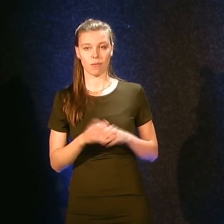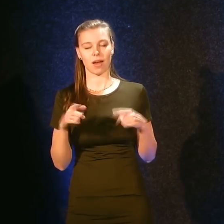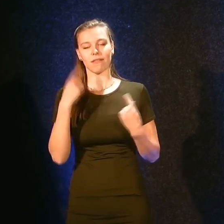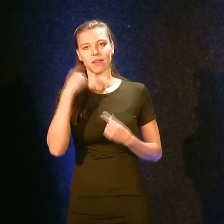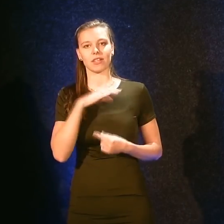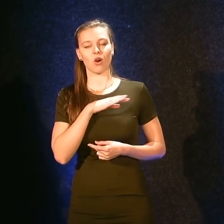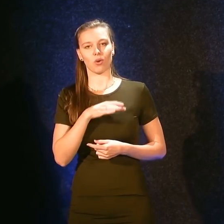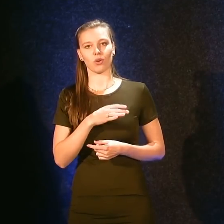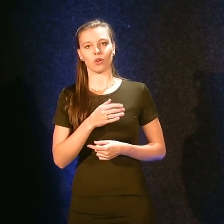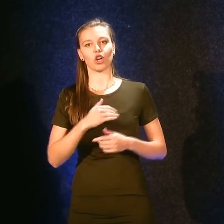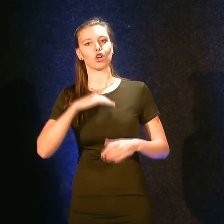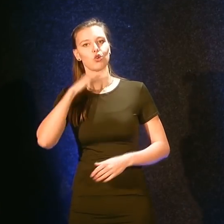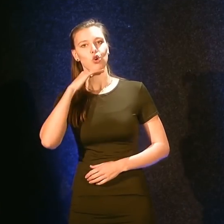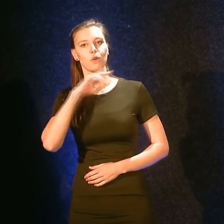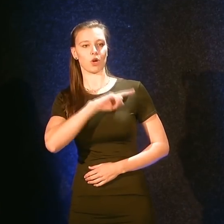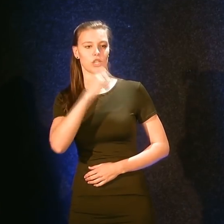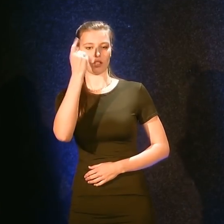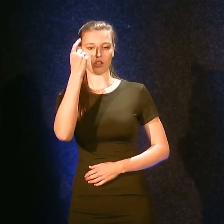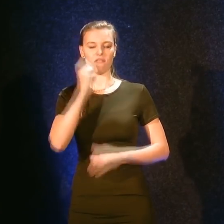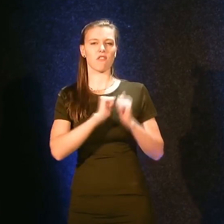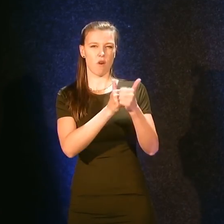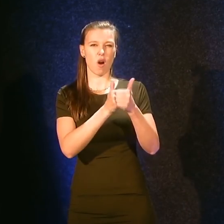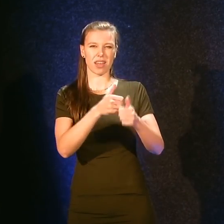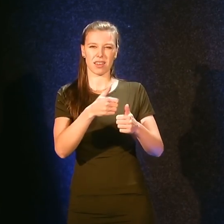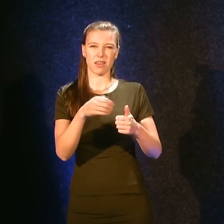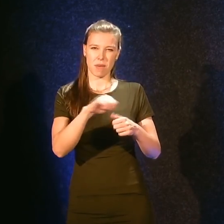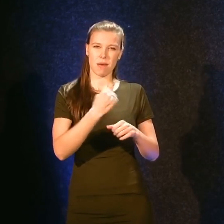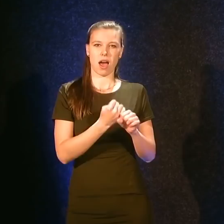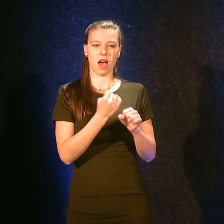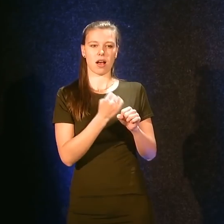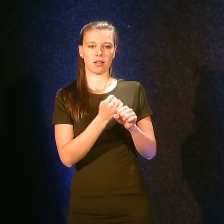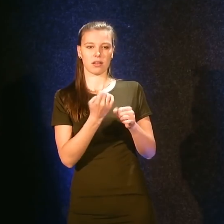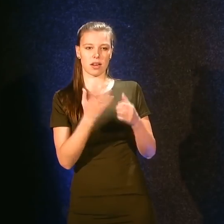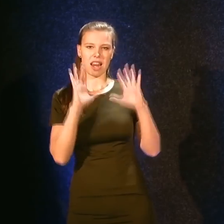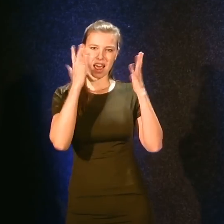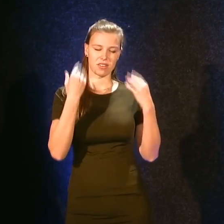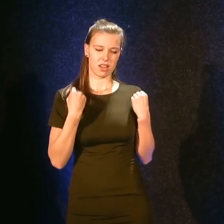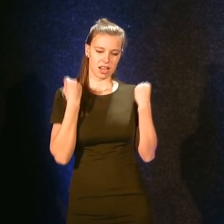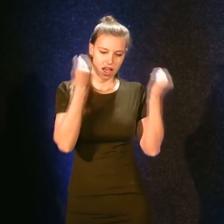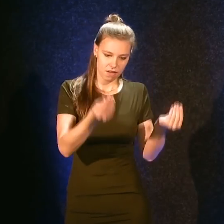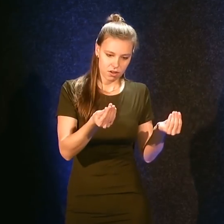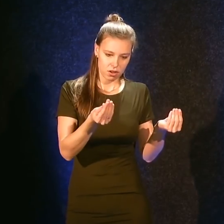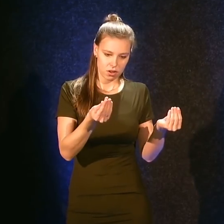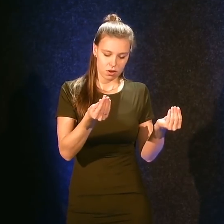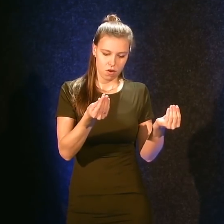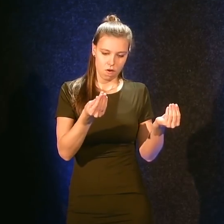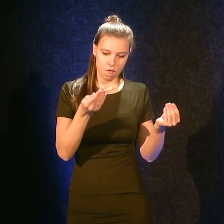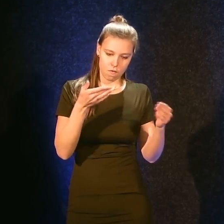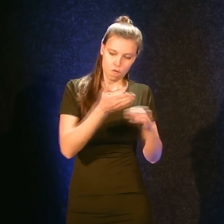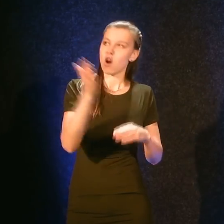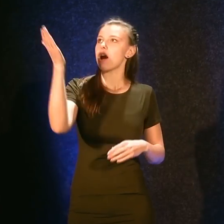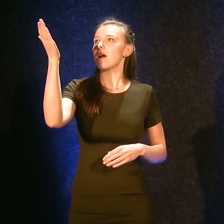genoeg broeders en zusters zijn die vervolgd worden. En die hun leven geven. Omwille van